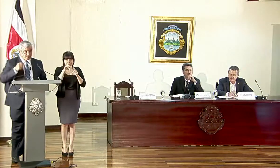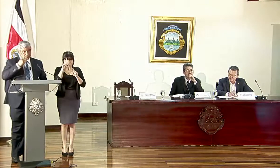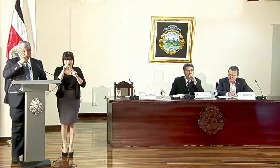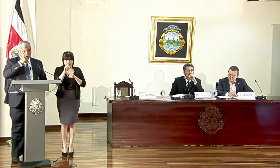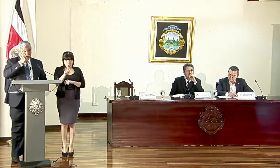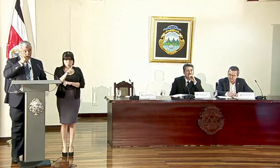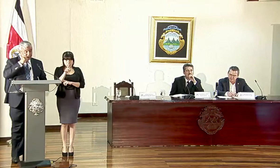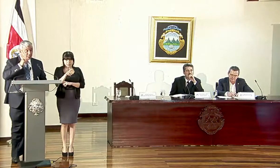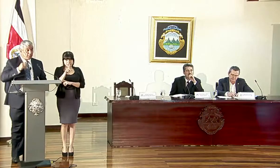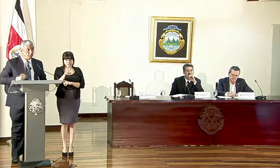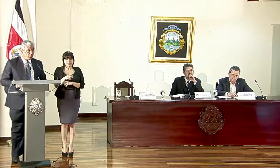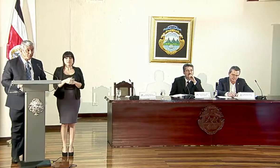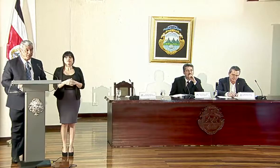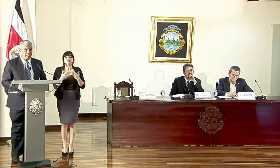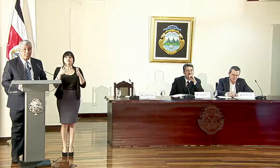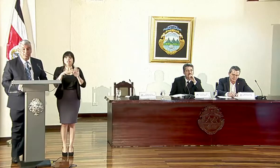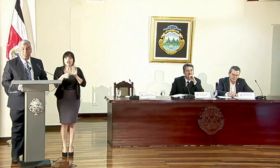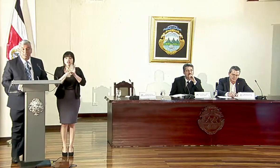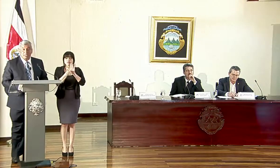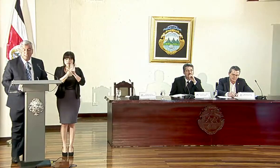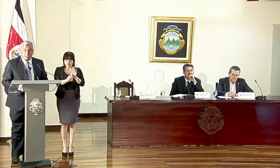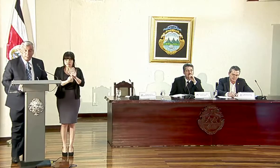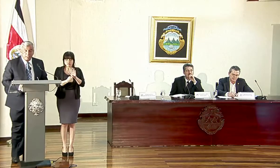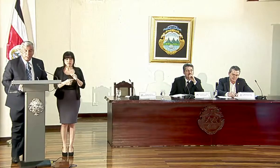encuesta se muestran